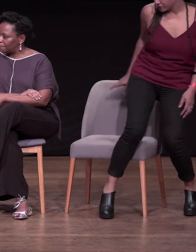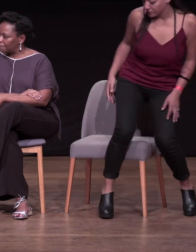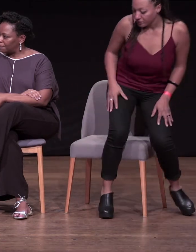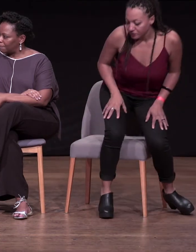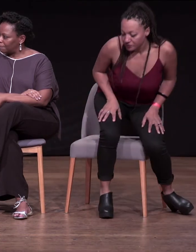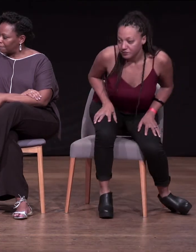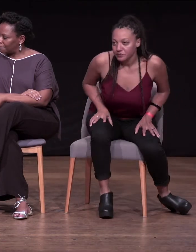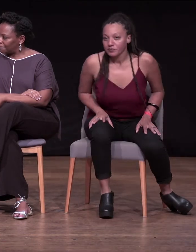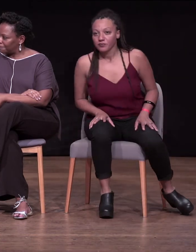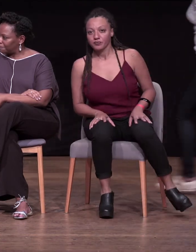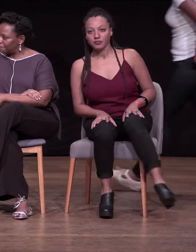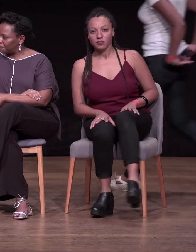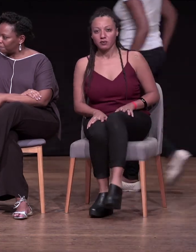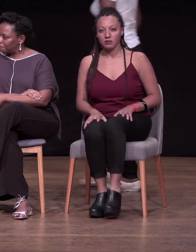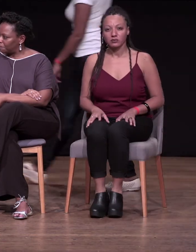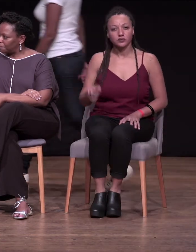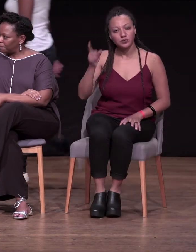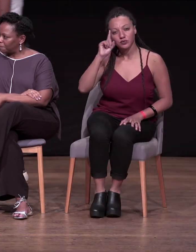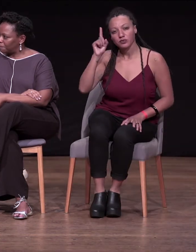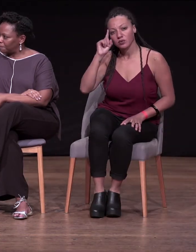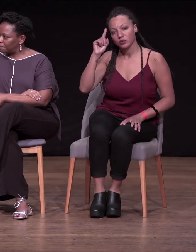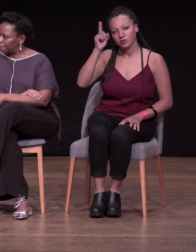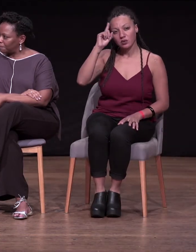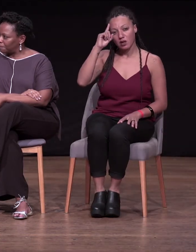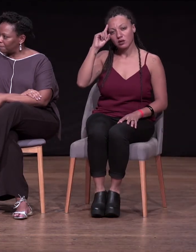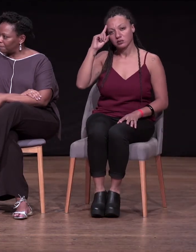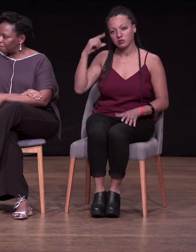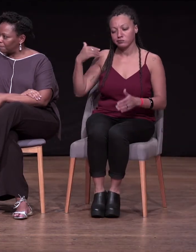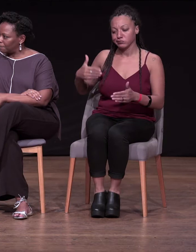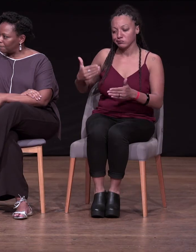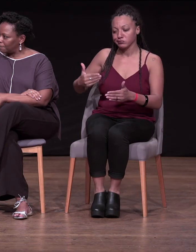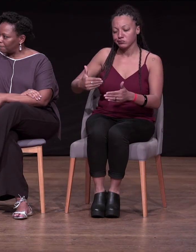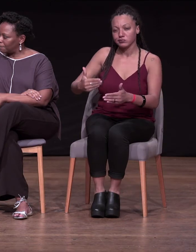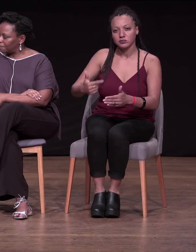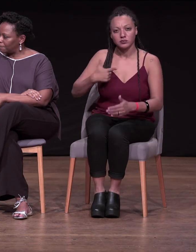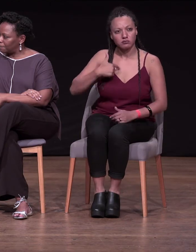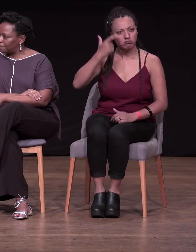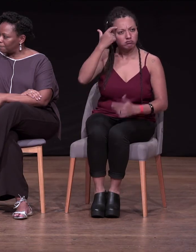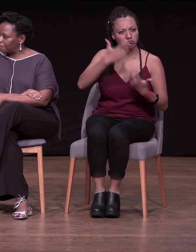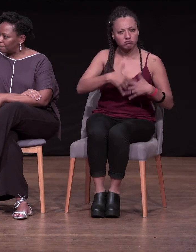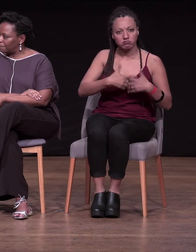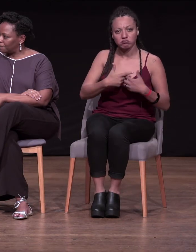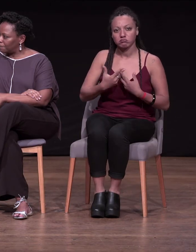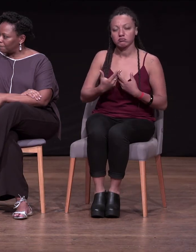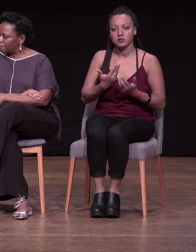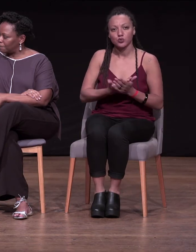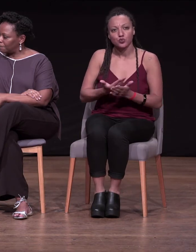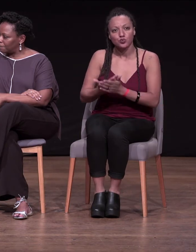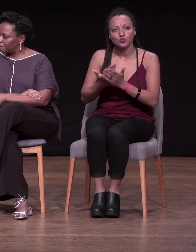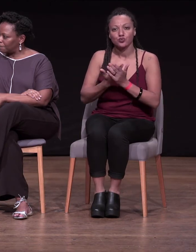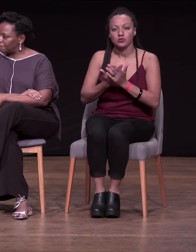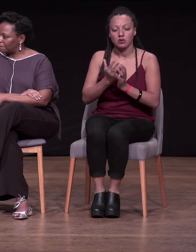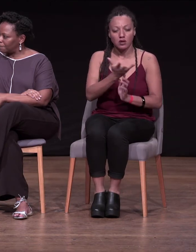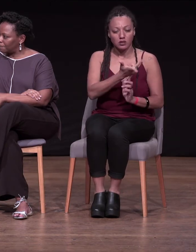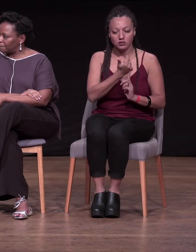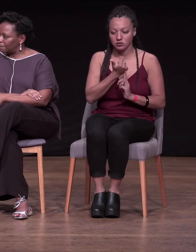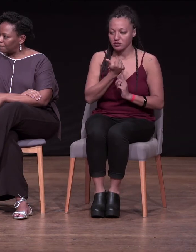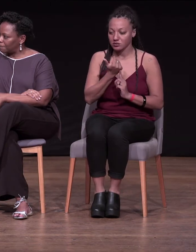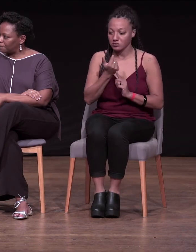as datas, eu fiquei tentando buscar na minha memória, ou ao longo dos meus estudos, artistas paralelos que eu pudesse...